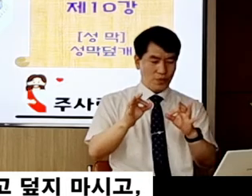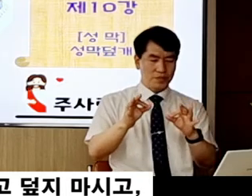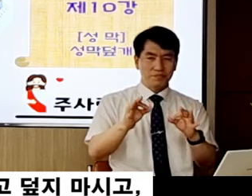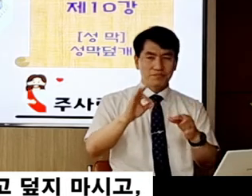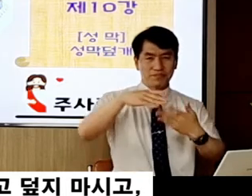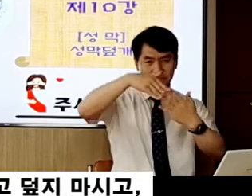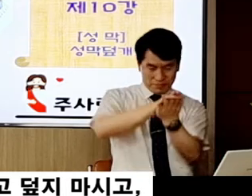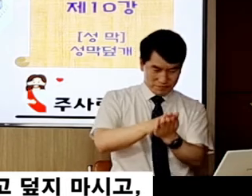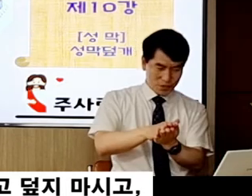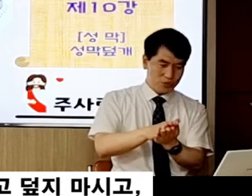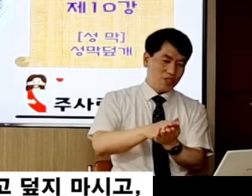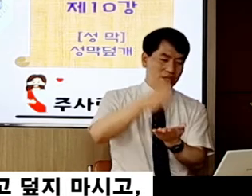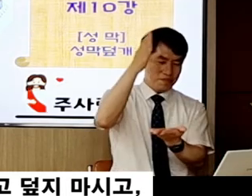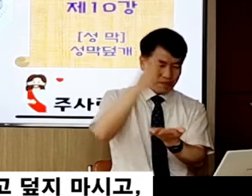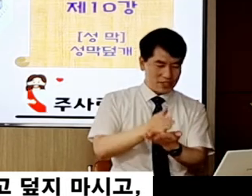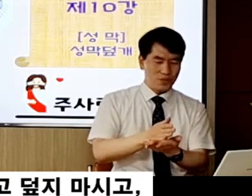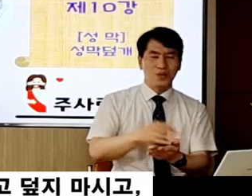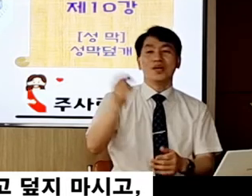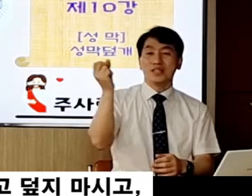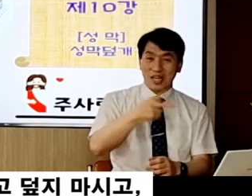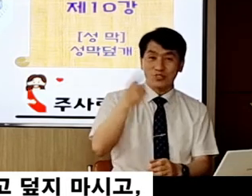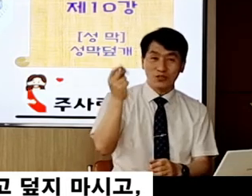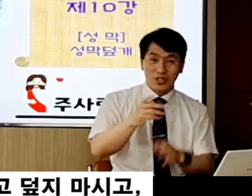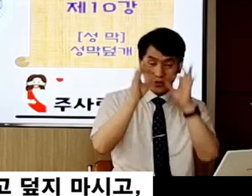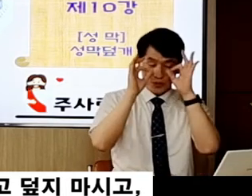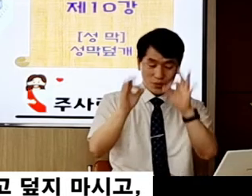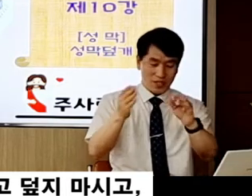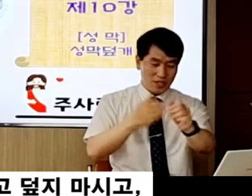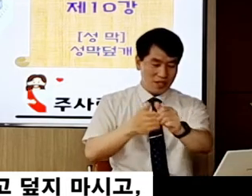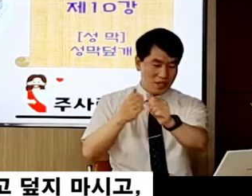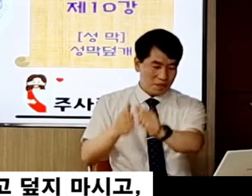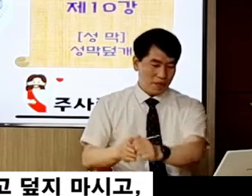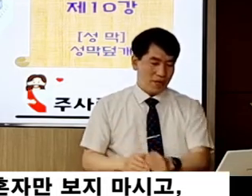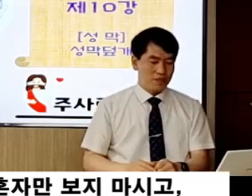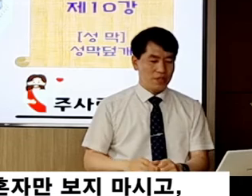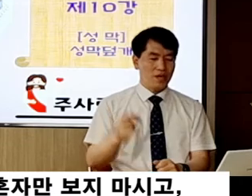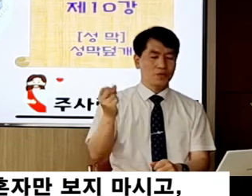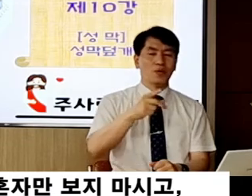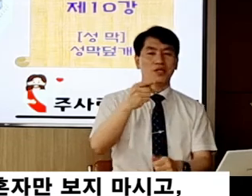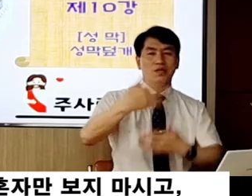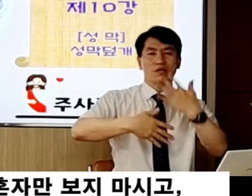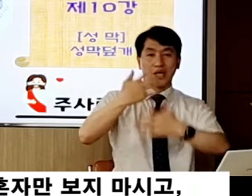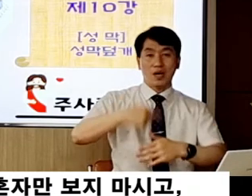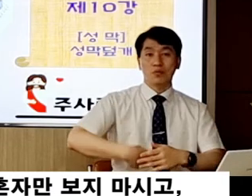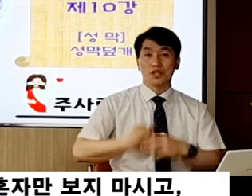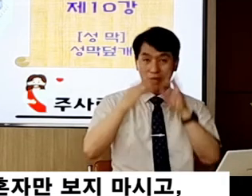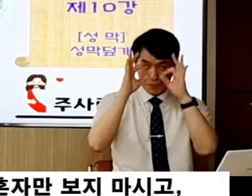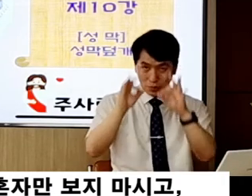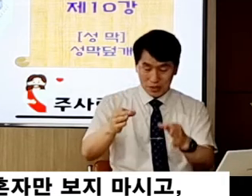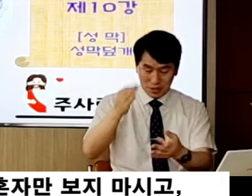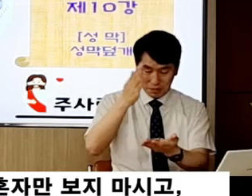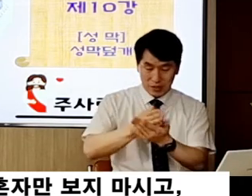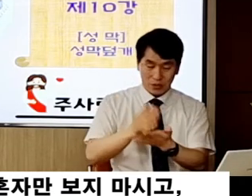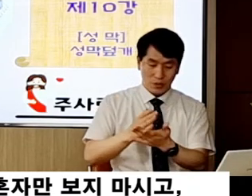보고 덮지 마시고 자주 보시기 바랍니다. 또한 이 영상 혼자만 보지